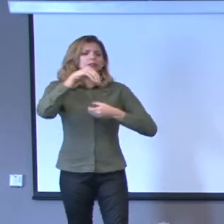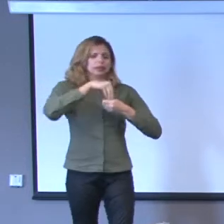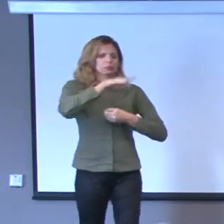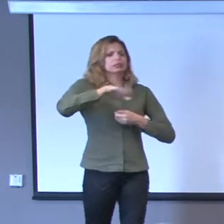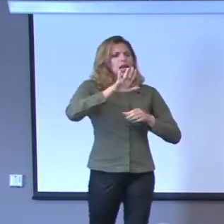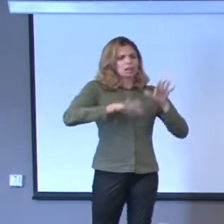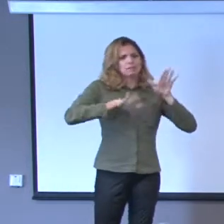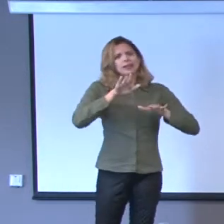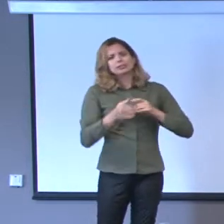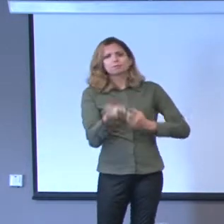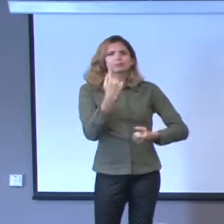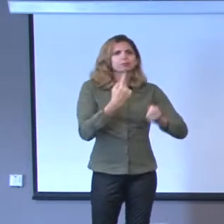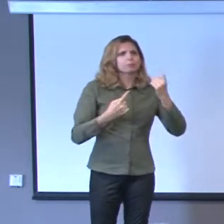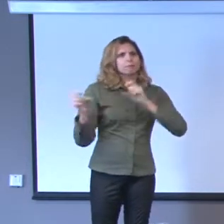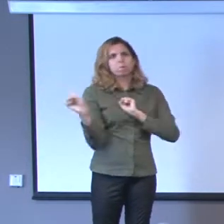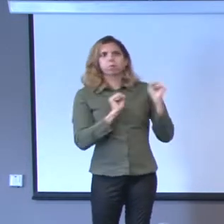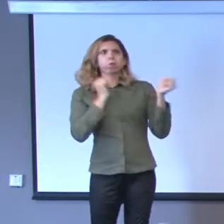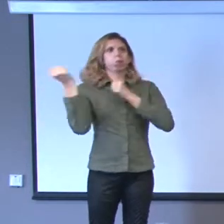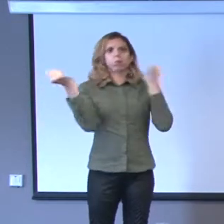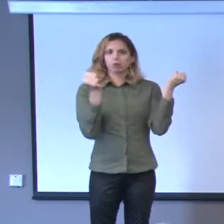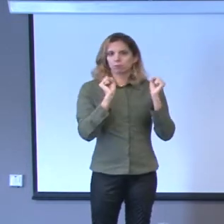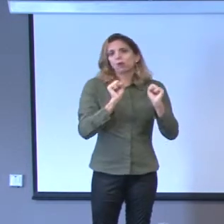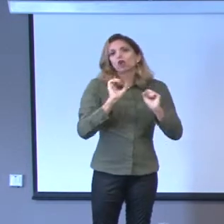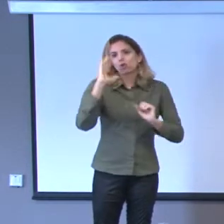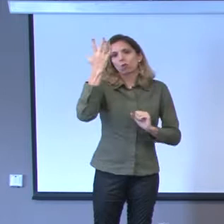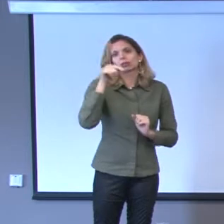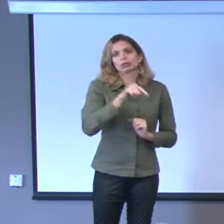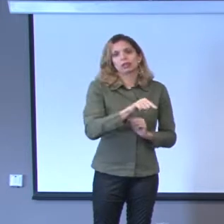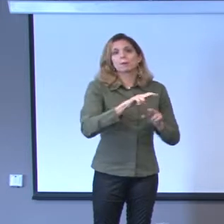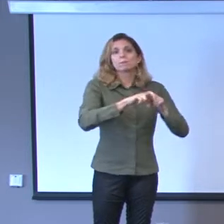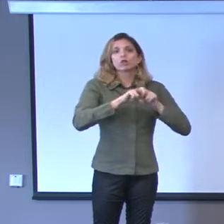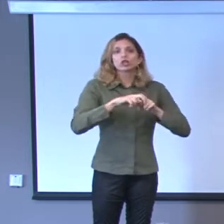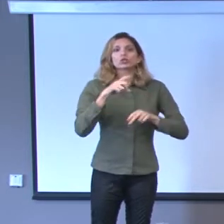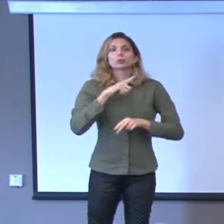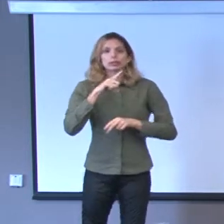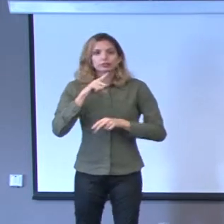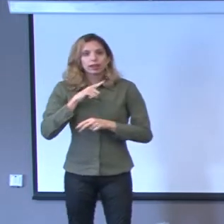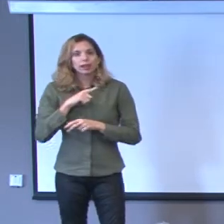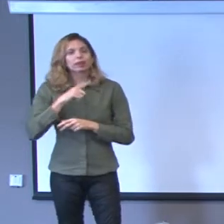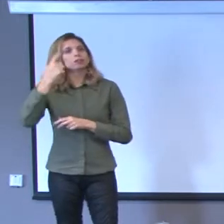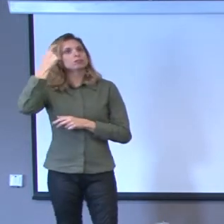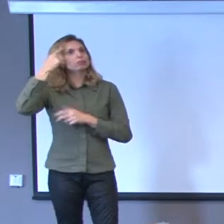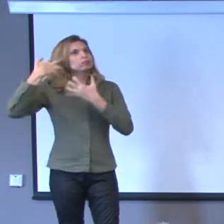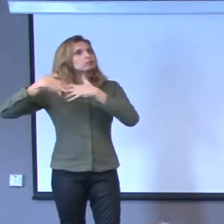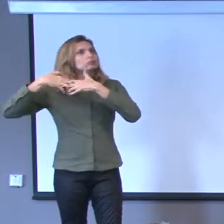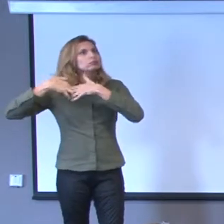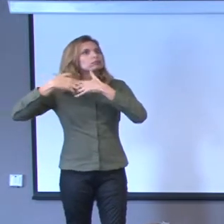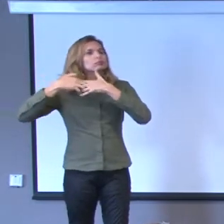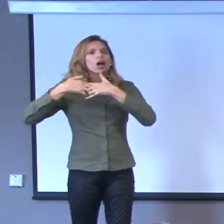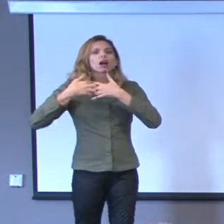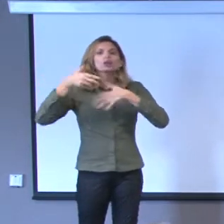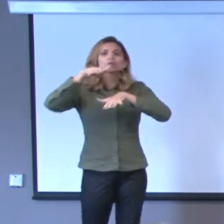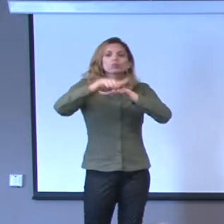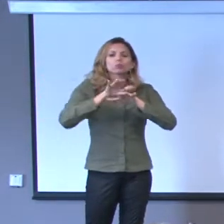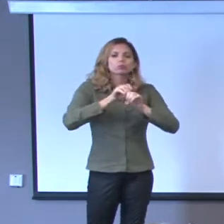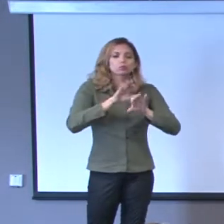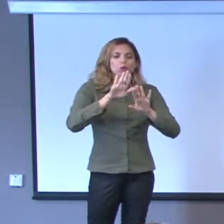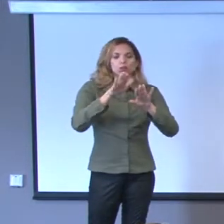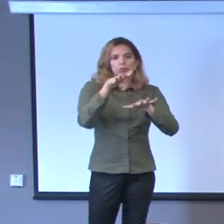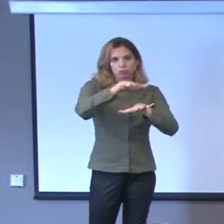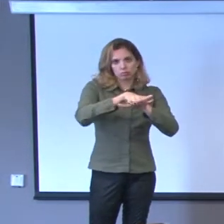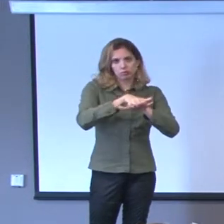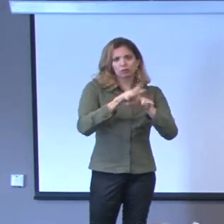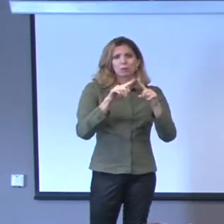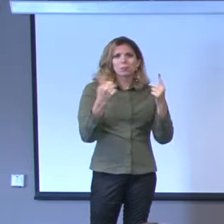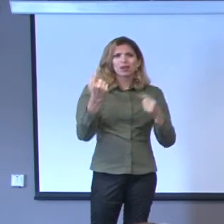Pode. A gente pode criar uma situação ali, e é por isso que existe o conceito de escola inclusiva, para a gente estar minimamente preparado para situações. Né? Mas a